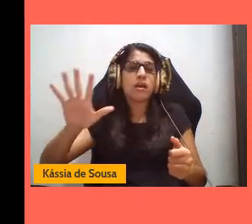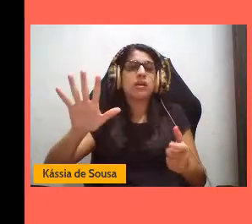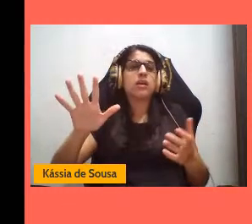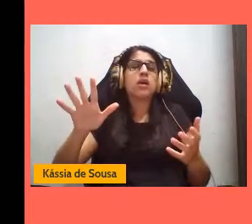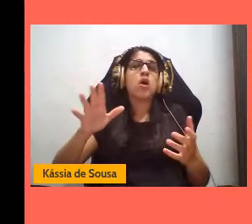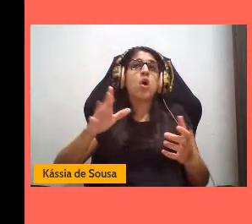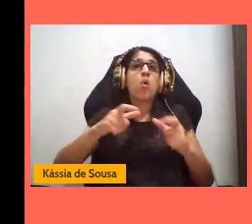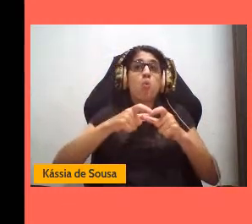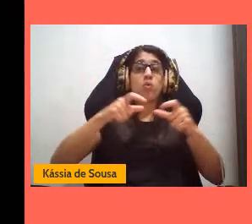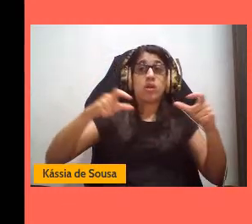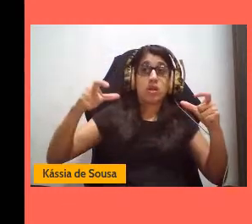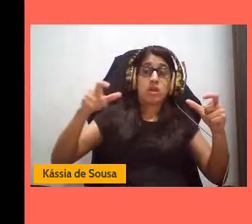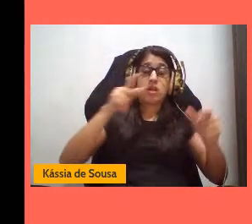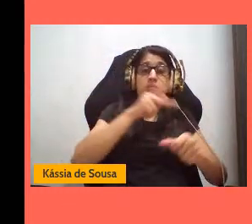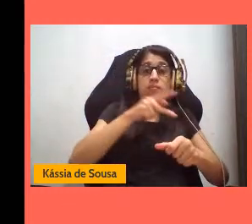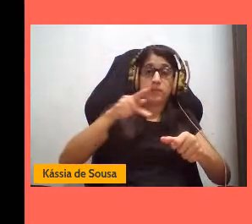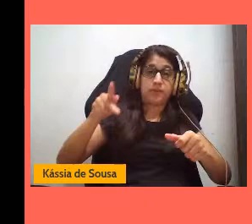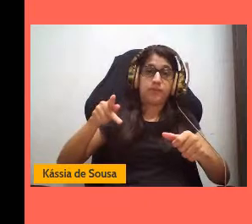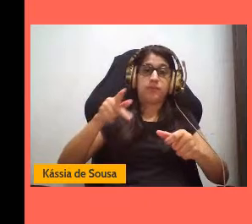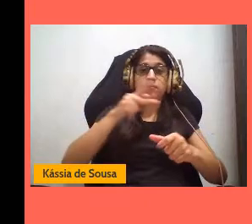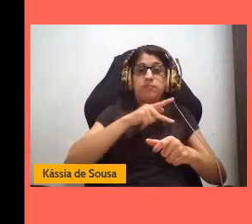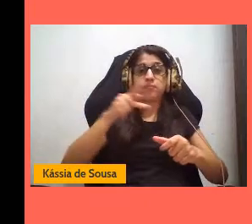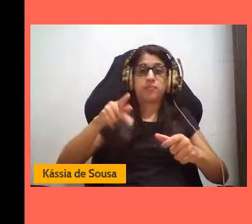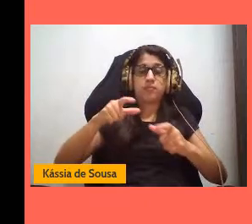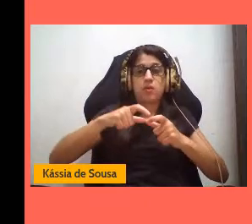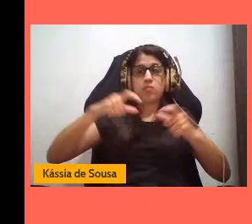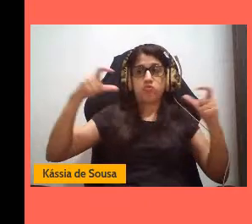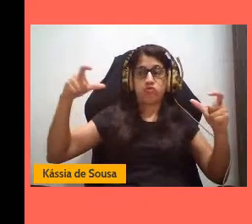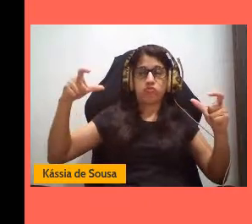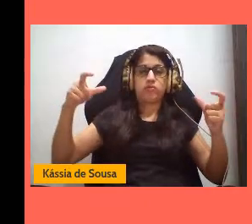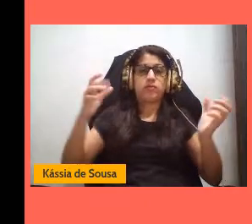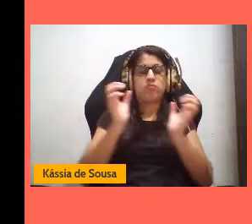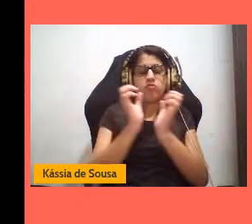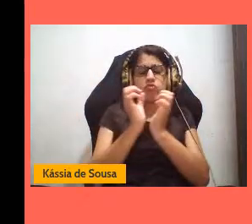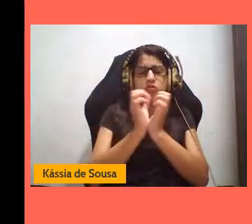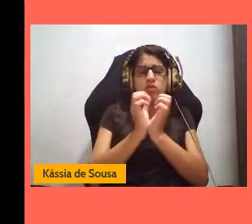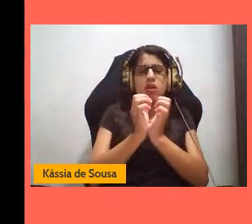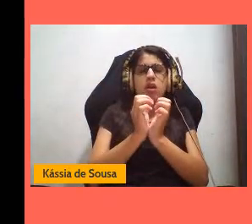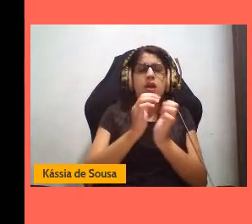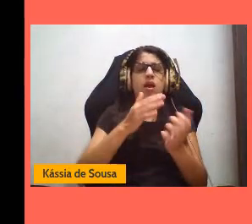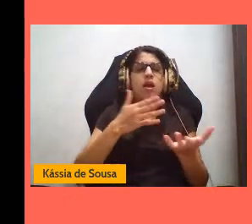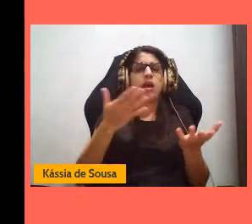estão coordenando diferentes eixos. Enfim, foi